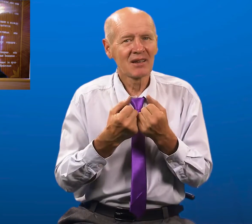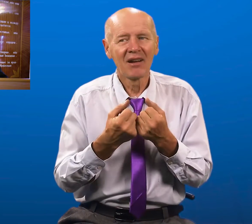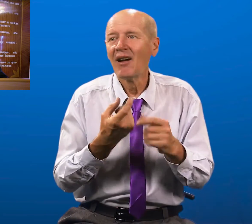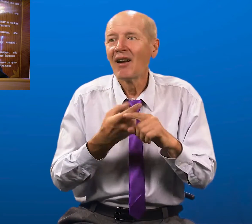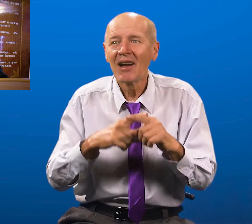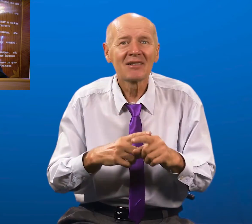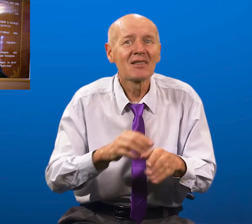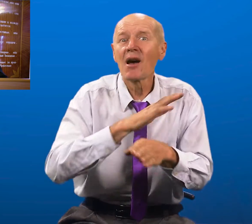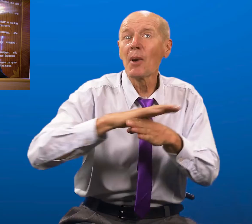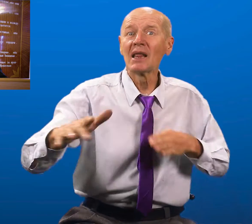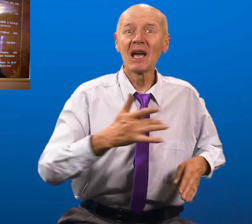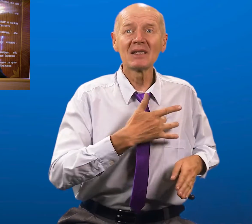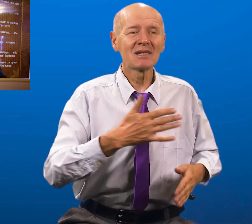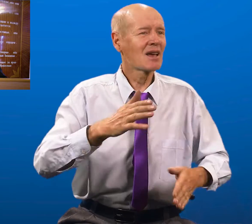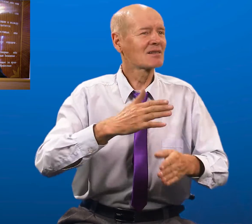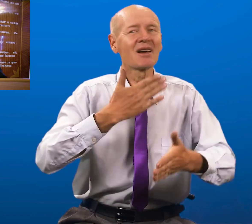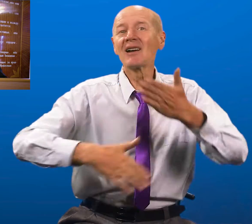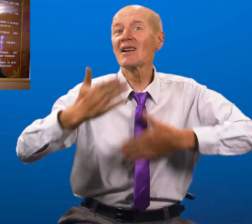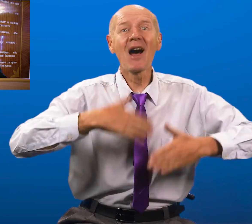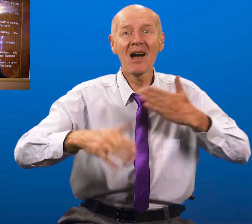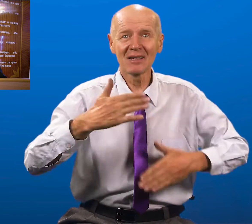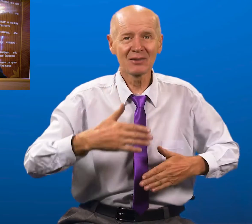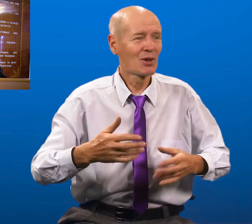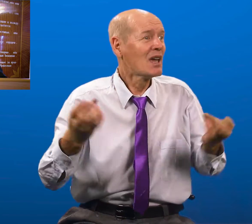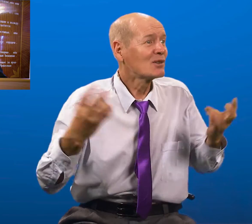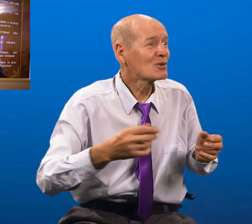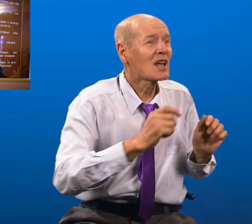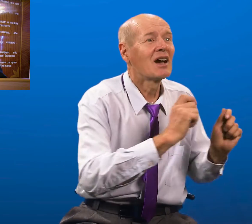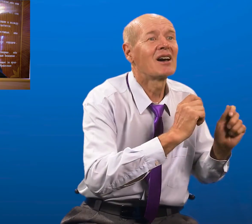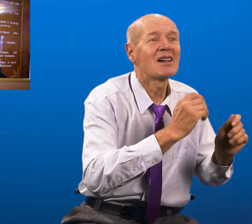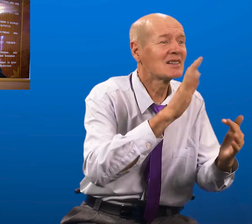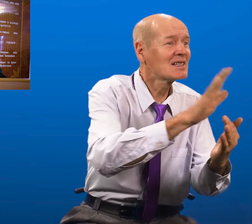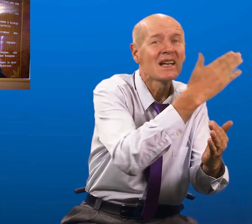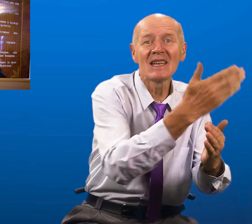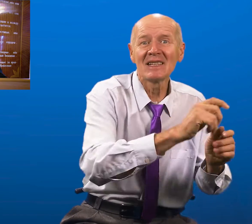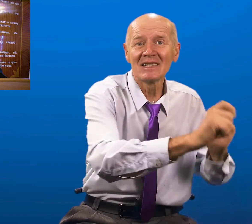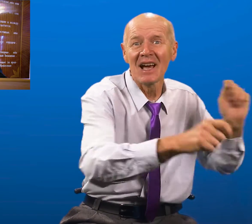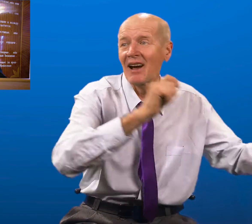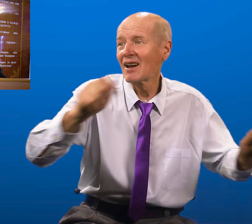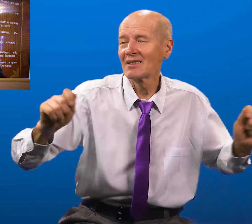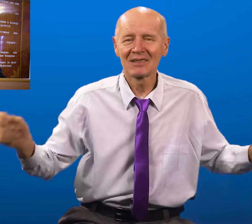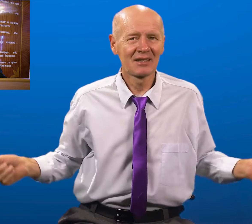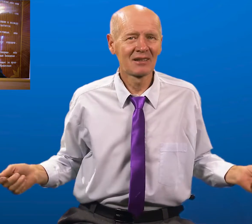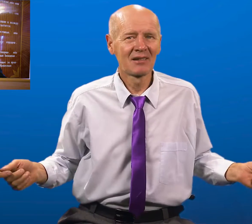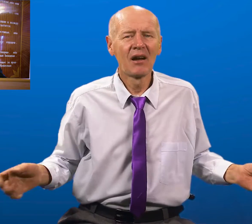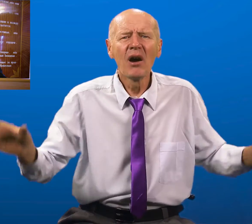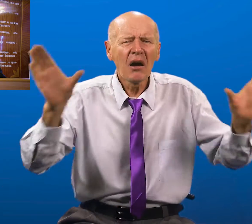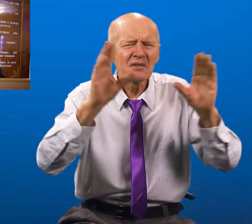последнем времени земной истории говорят нам о том, что земля и все дела на ней сгорят в последний